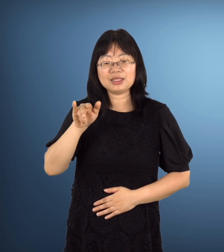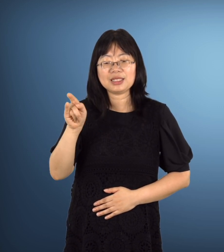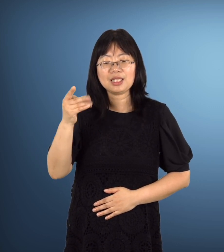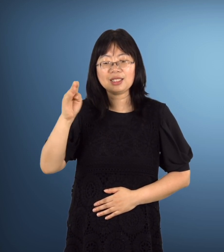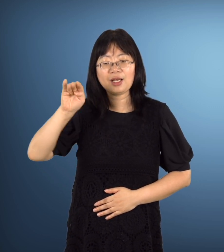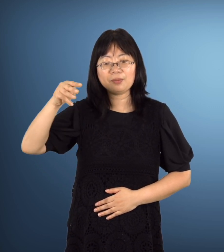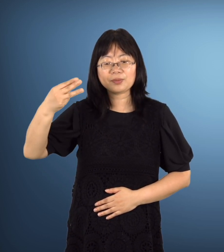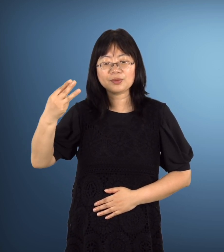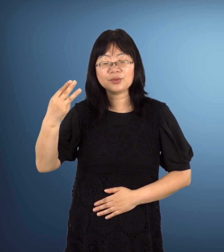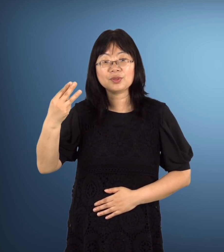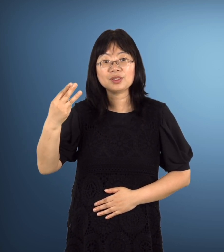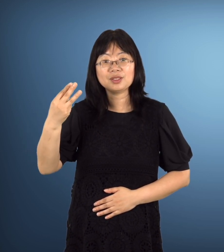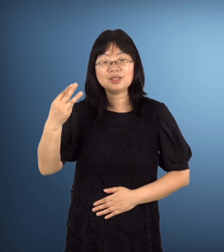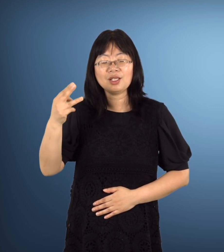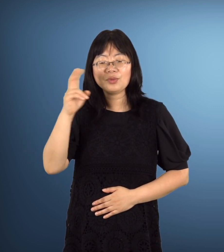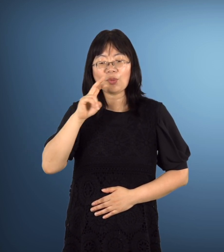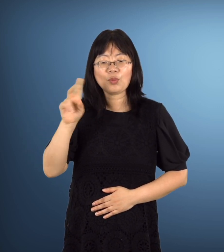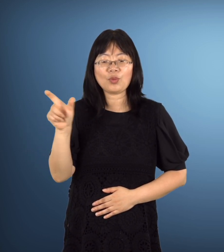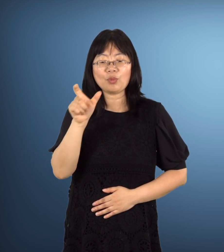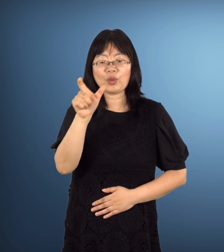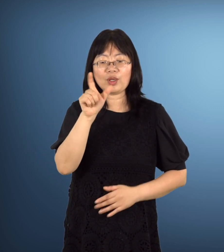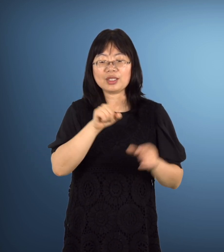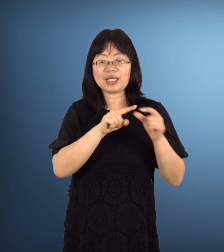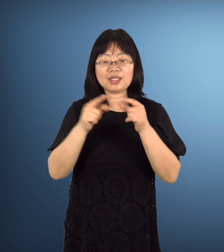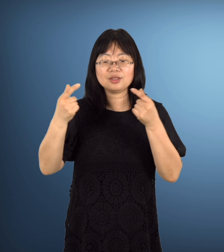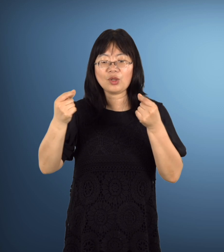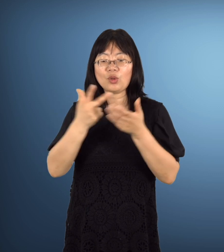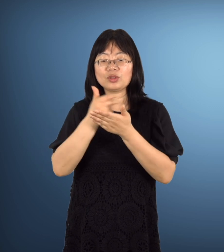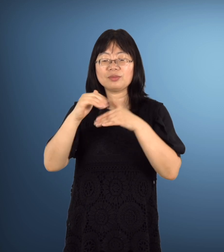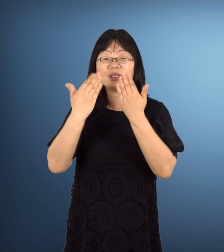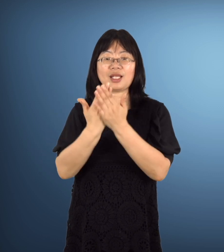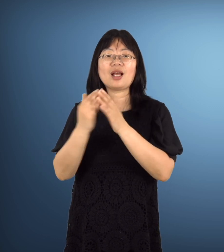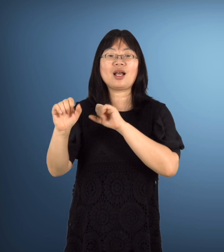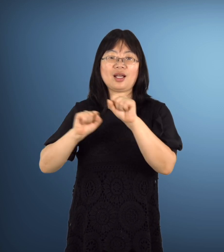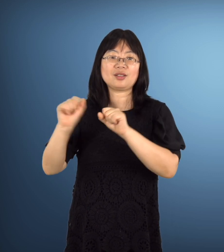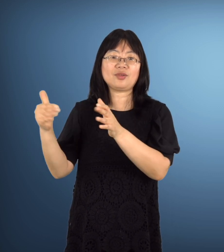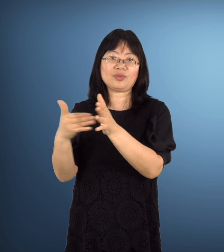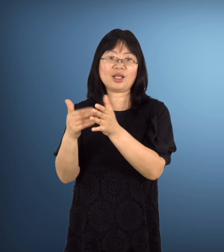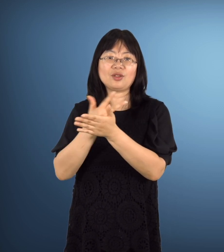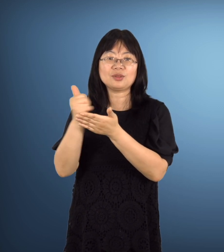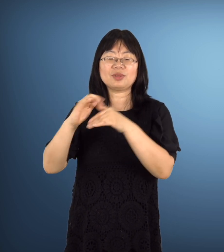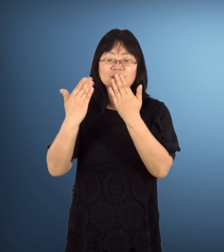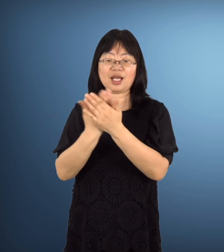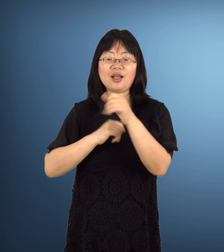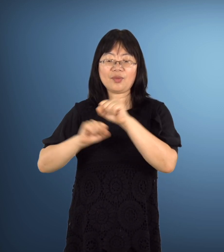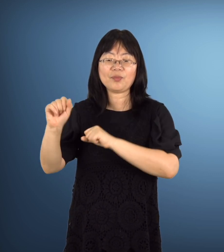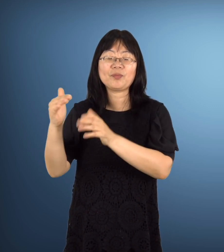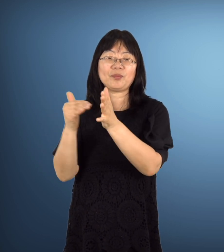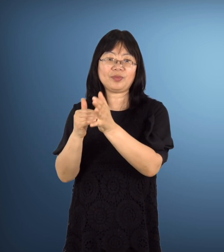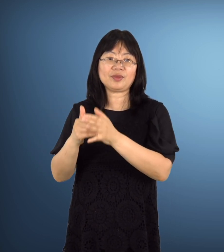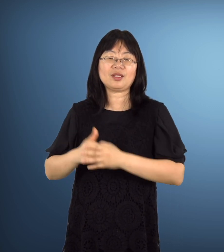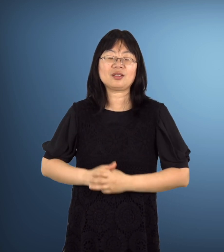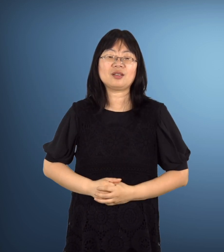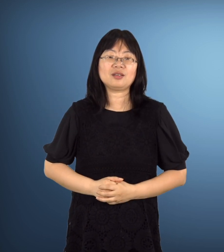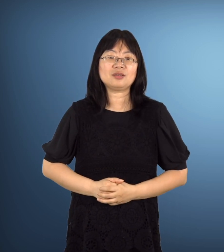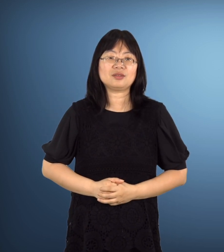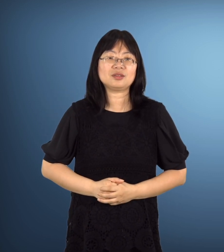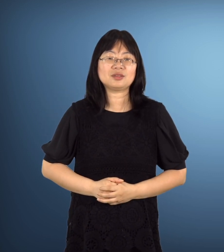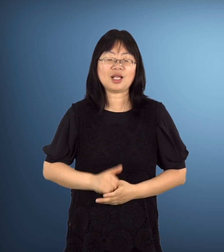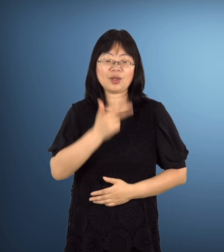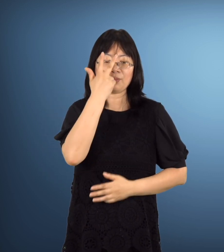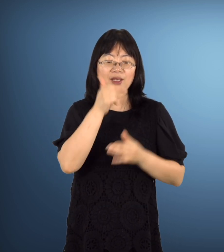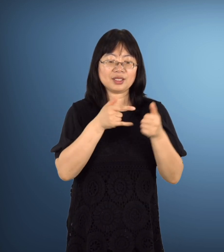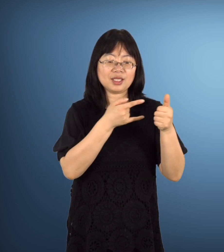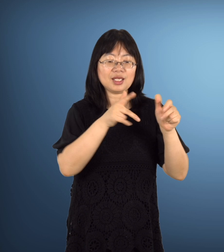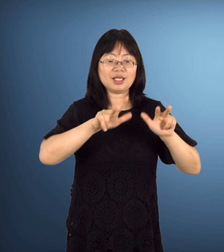곡에 얹어진 가사처럼 주님이 다 하셨습니다. 네? 주님이 다 하셨습니다. 이